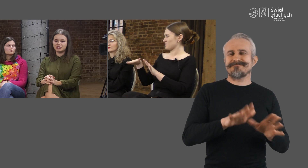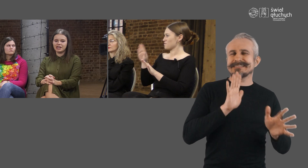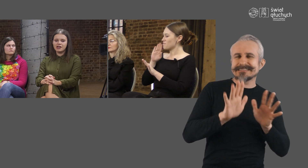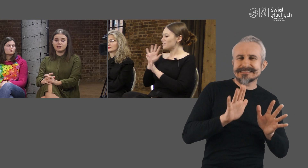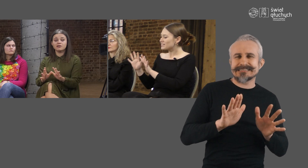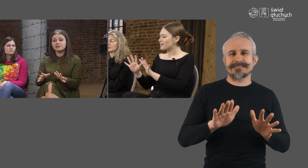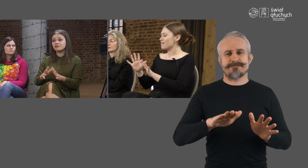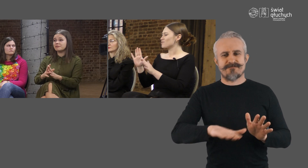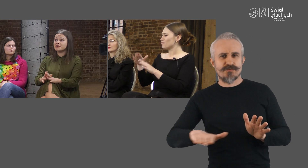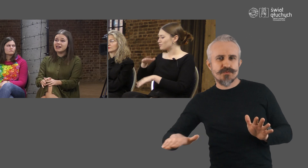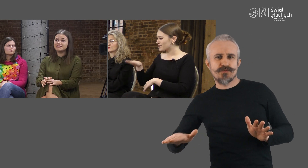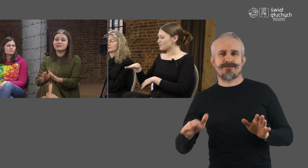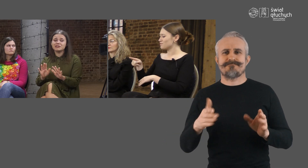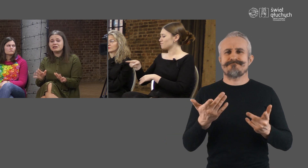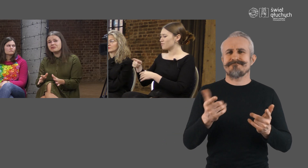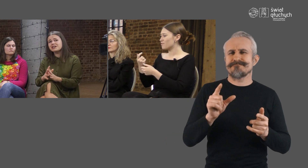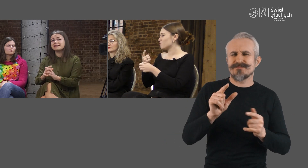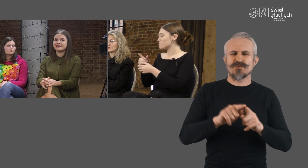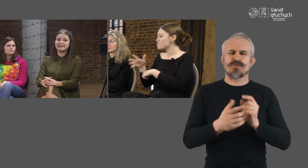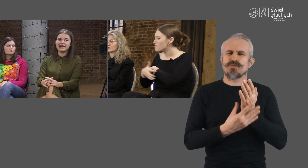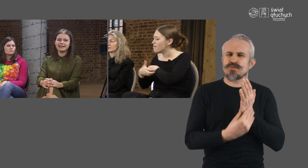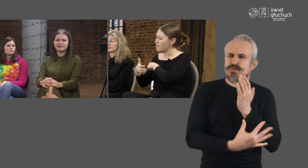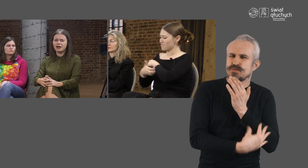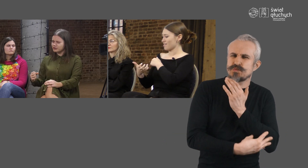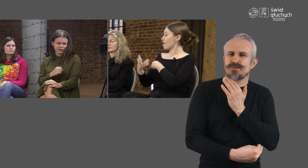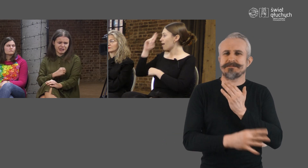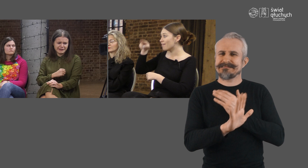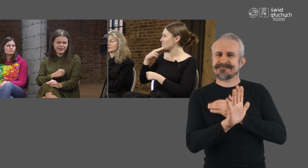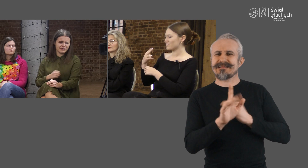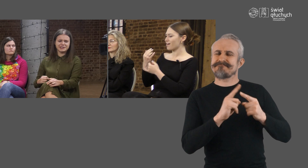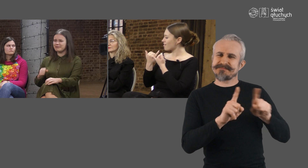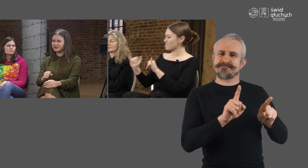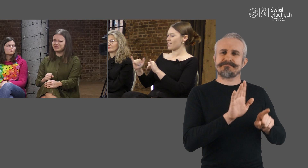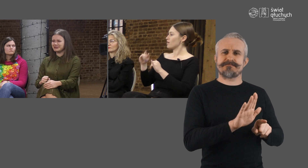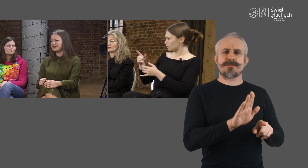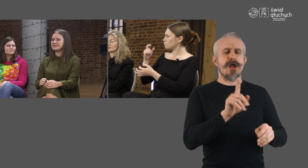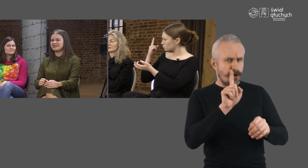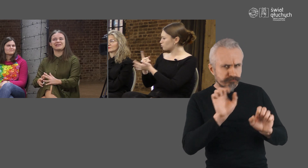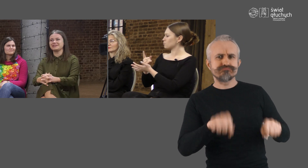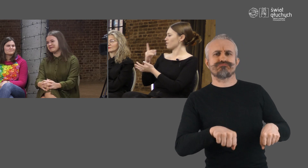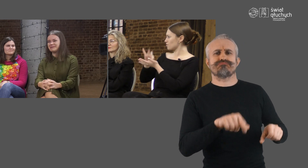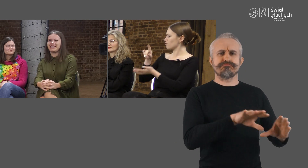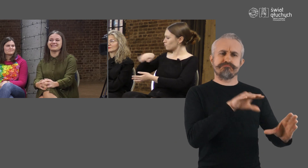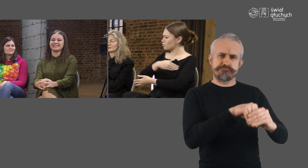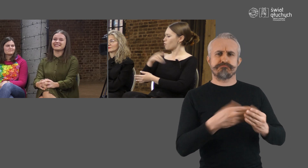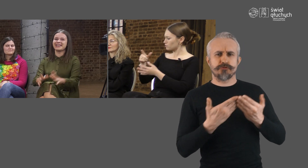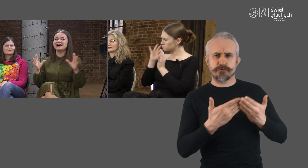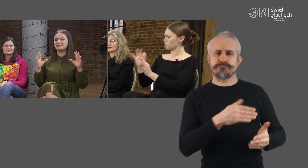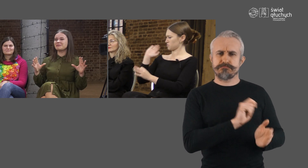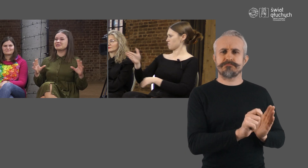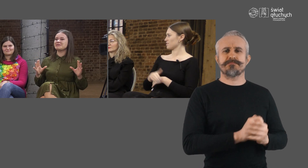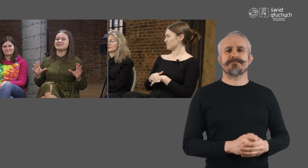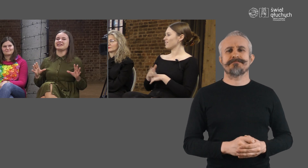na myśli, że dziecko nie poradzi sobie, takie biedne i tak dalej. A tata, dasz radę Karolina, pójdziesz do szkoły masowej i sobie poradzisz.